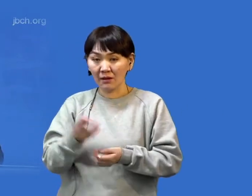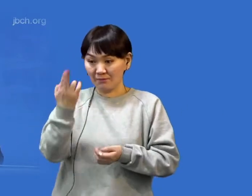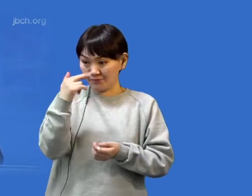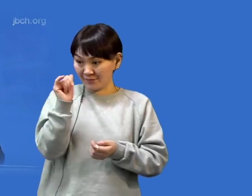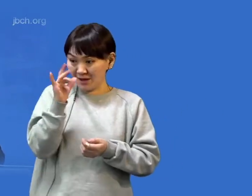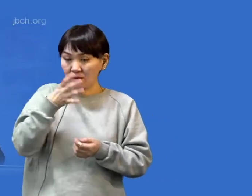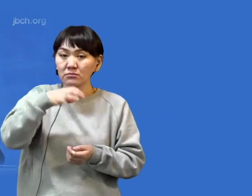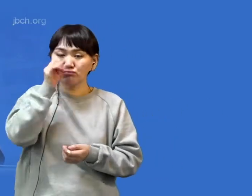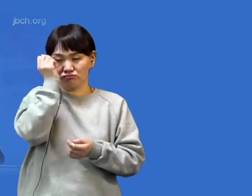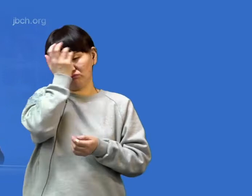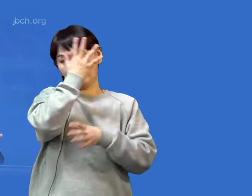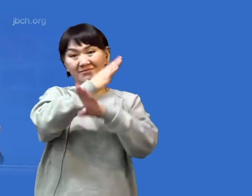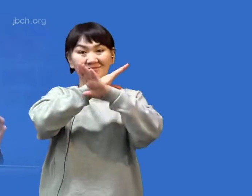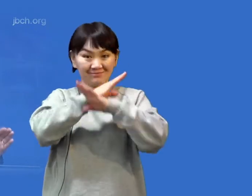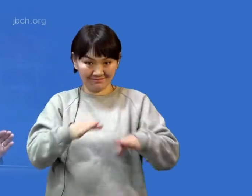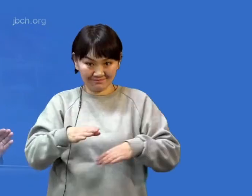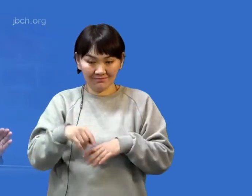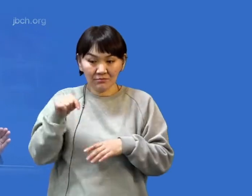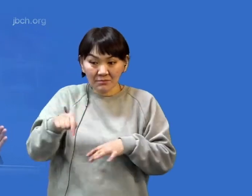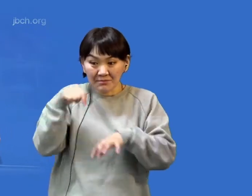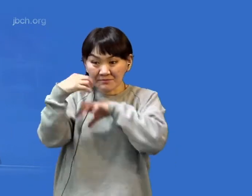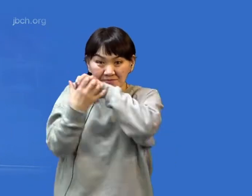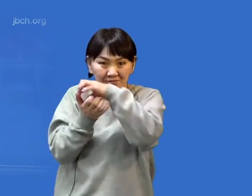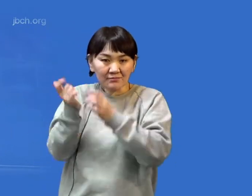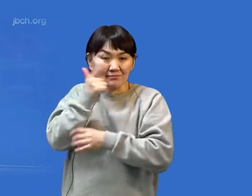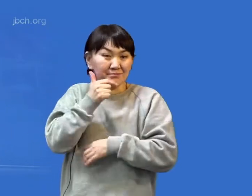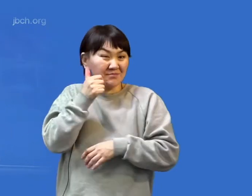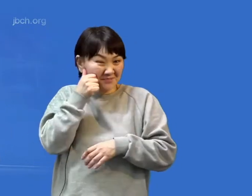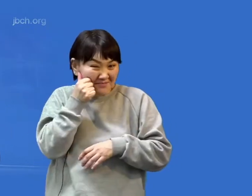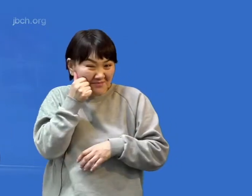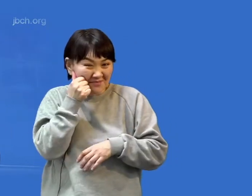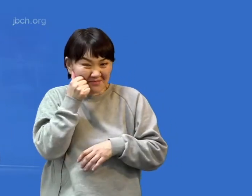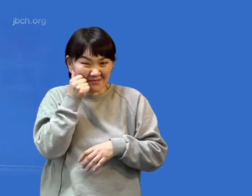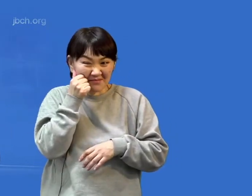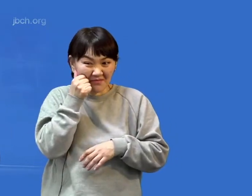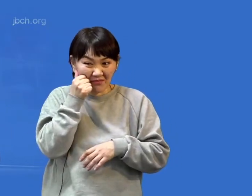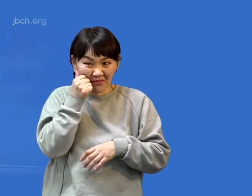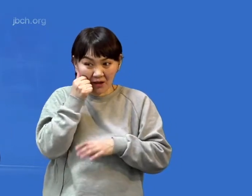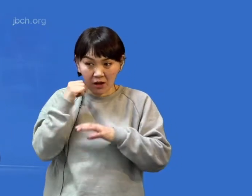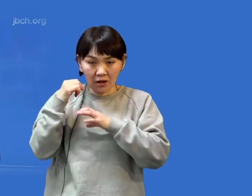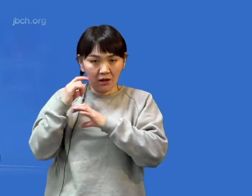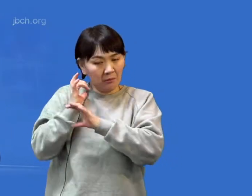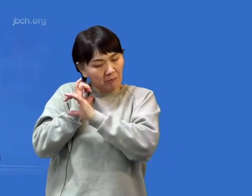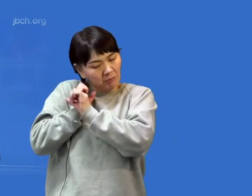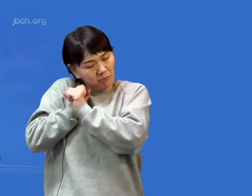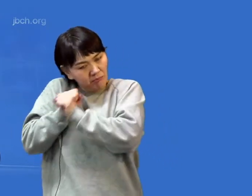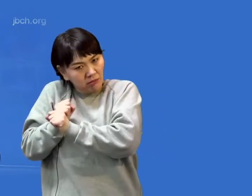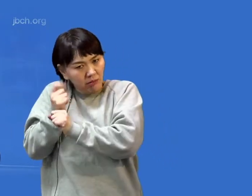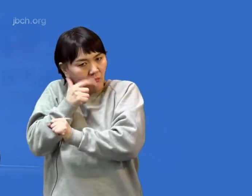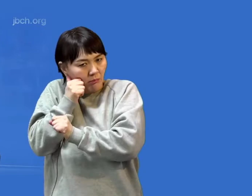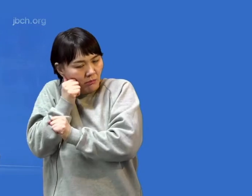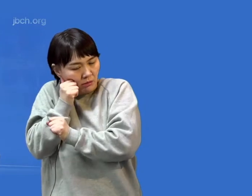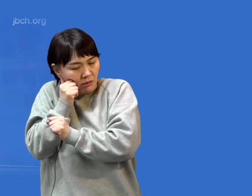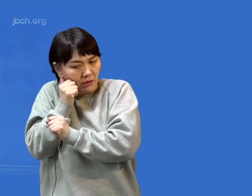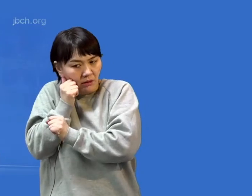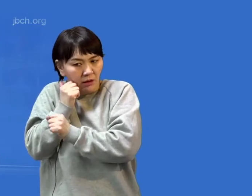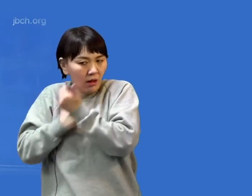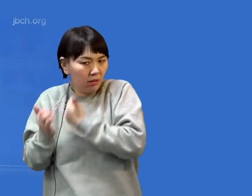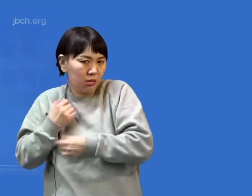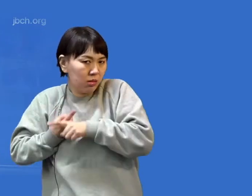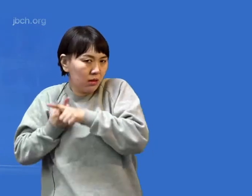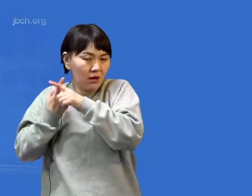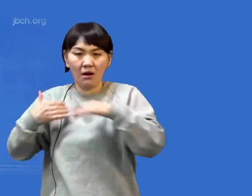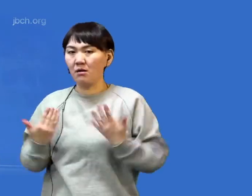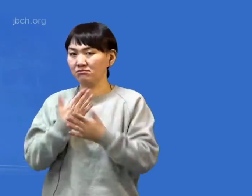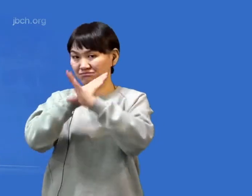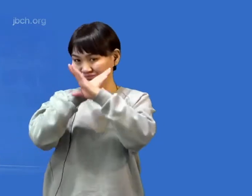Энэ ертөнцийн бүхий л одоо махуудын хүсэл тачаалаа дагаад битгий амьдраа гэсэн. Харин ариун сүнсээр дүүрээрээ. Ариун